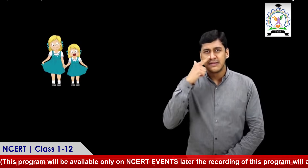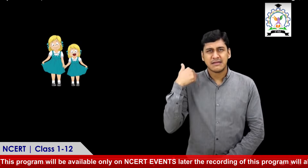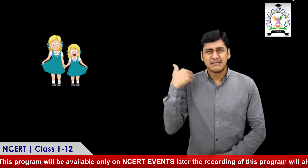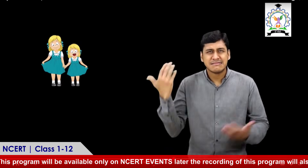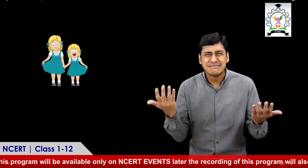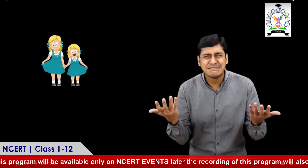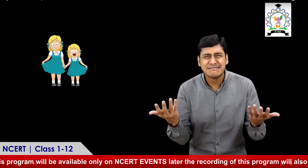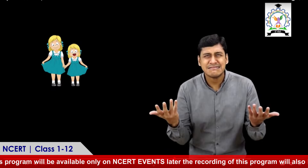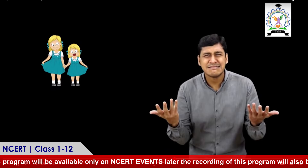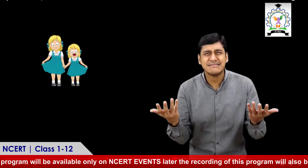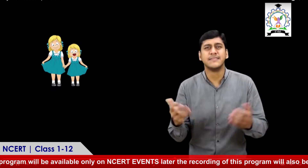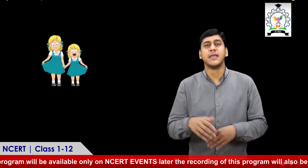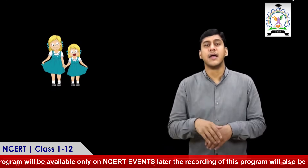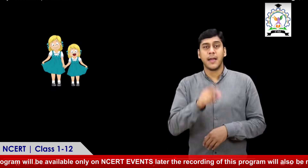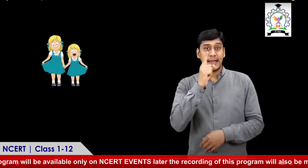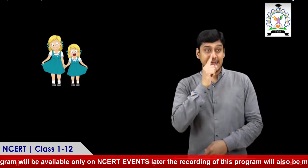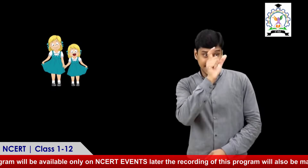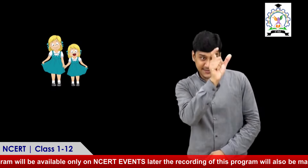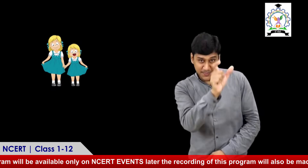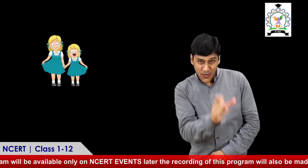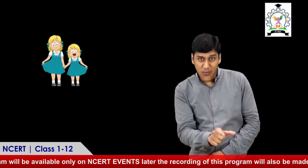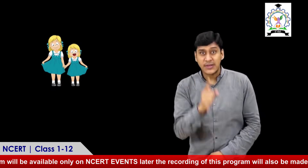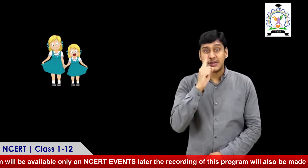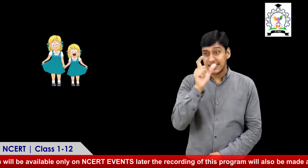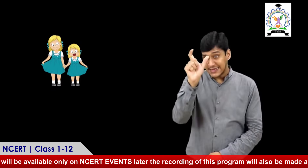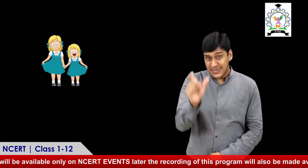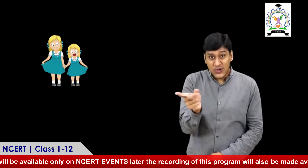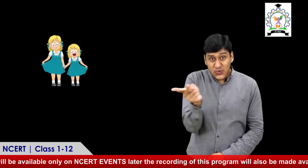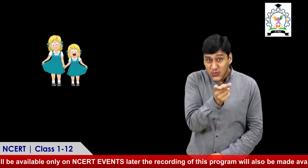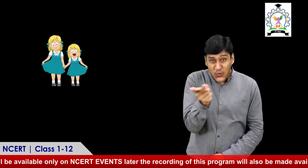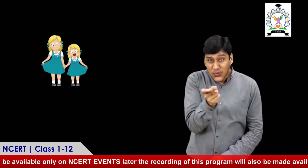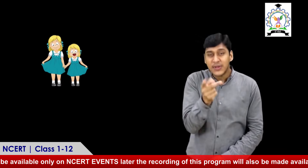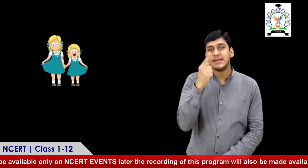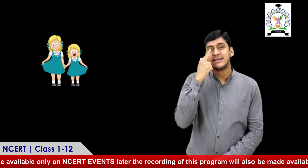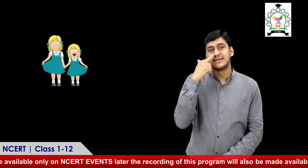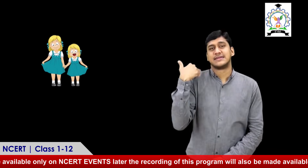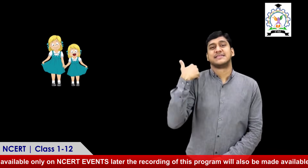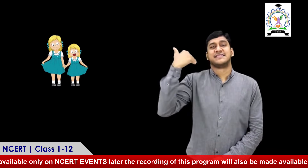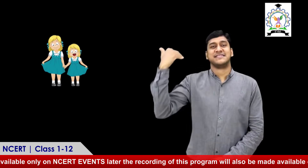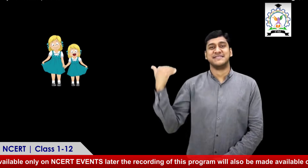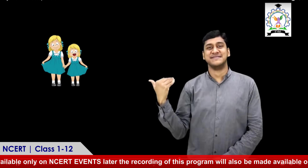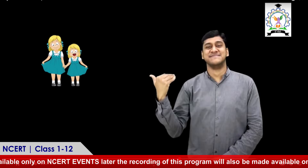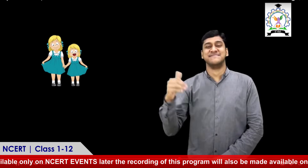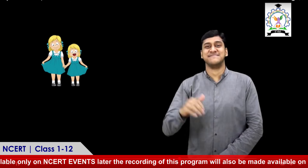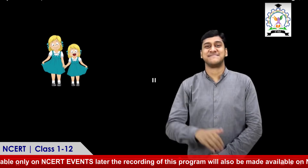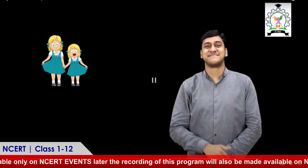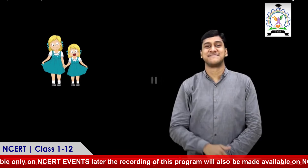यदि दो लड़कियां खड़ी हैं और दोनों बहनें हैं, तो संकेत इस प्रकार होगा।